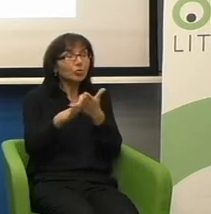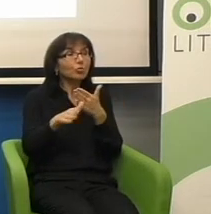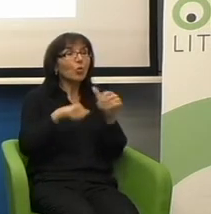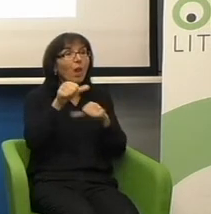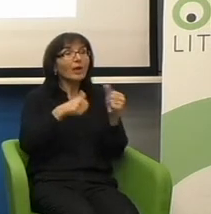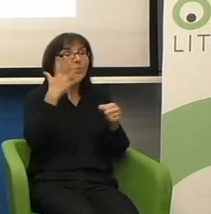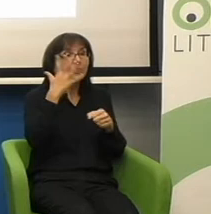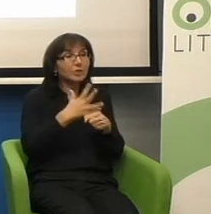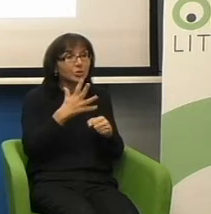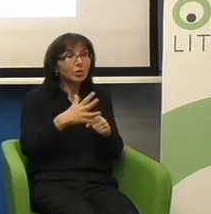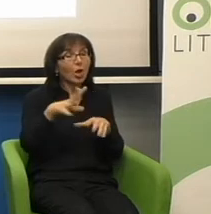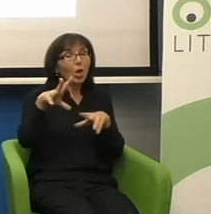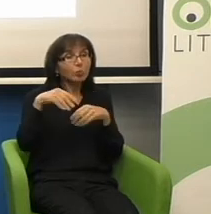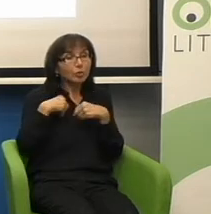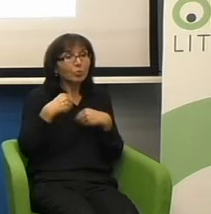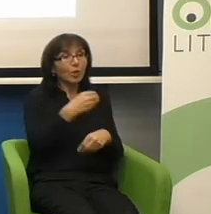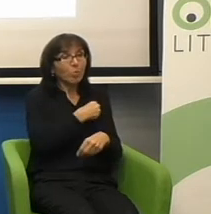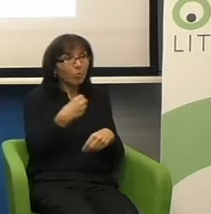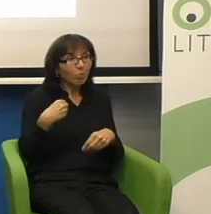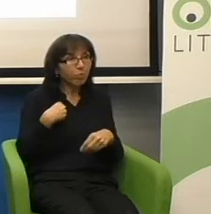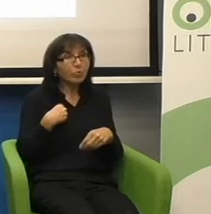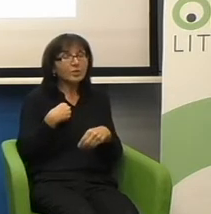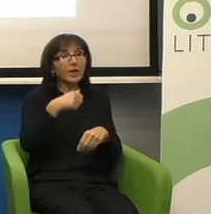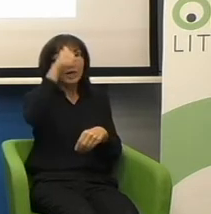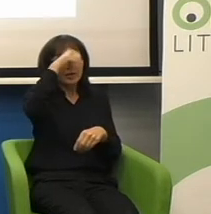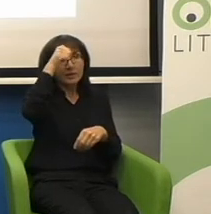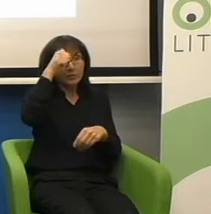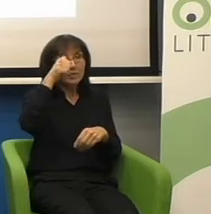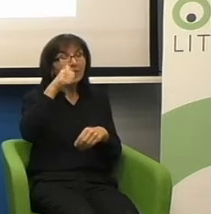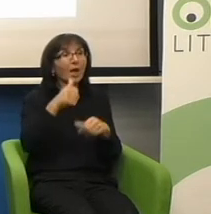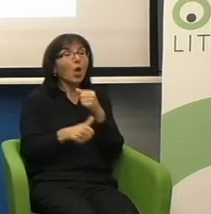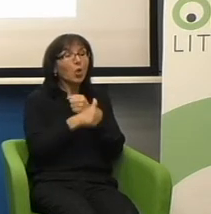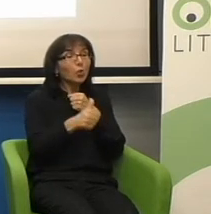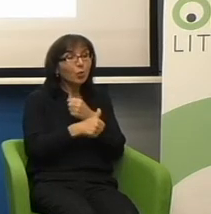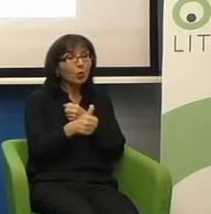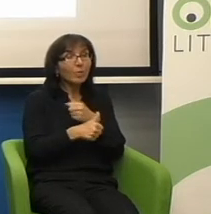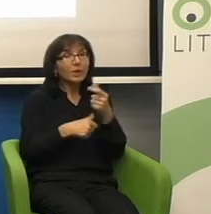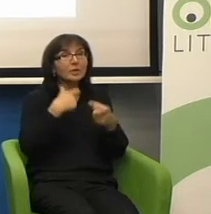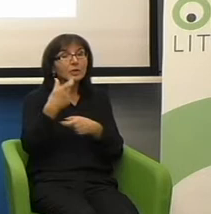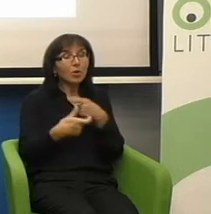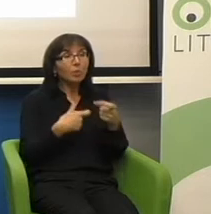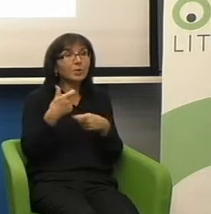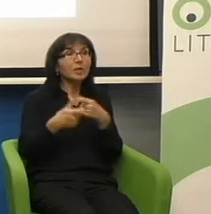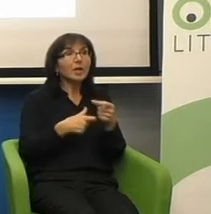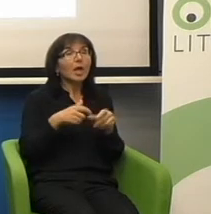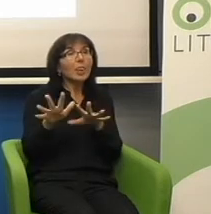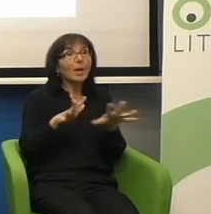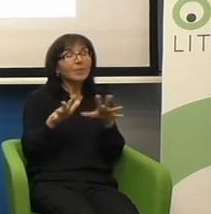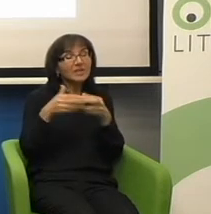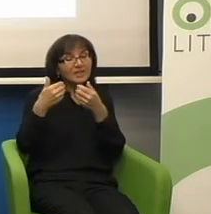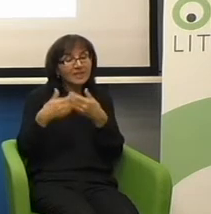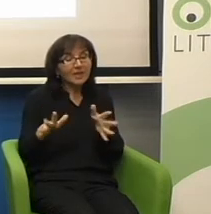50 przyjmuje jakby polską tożsamość, czyli kiedy wyrabia sobie dokumenty na miejsce zaginionych w czasie wojny, to